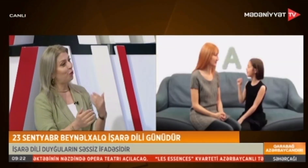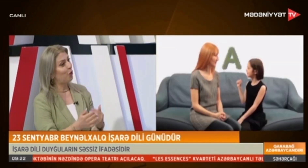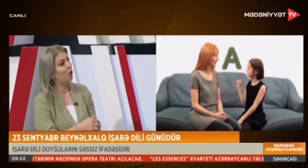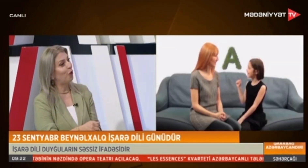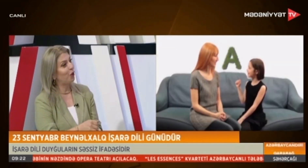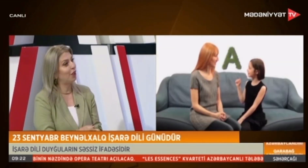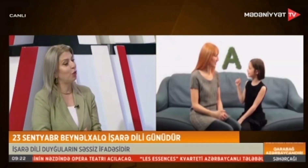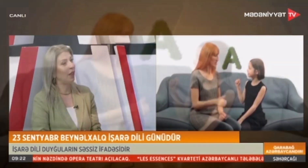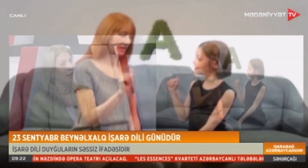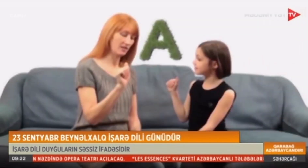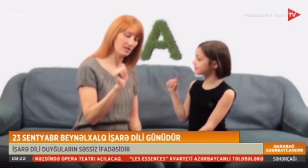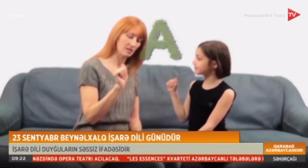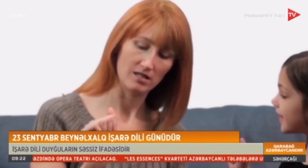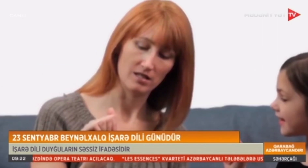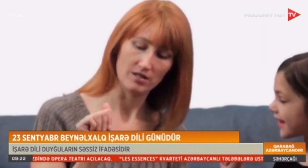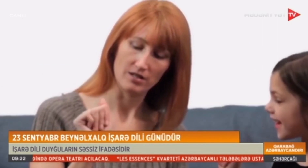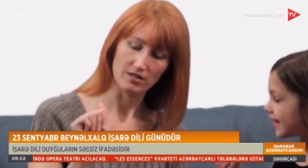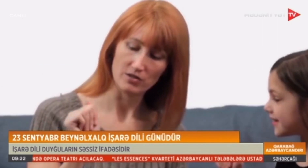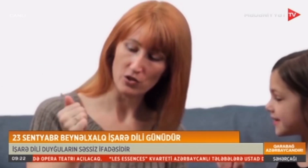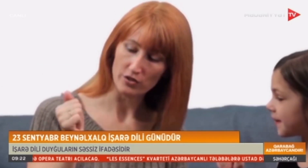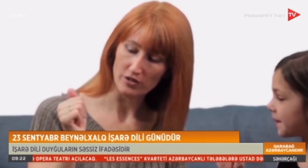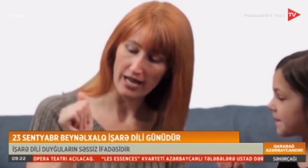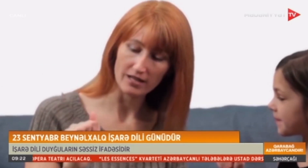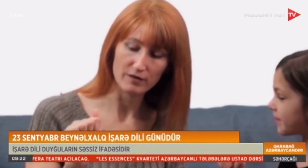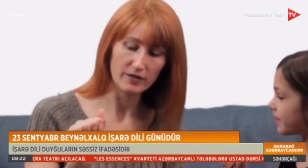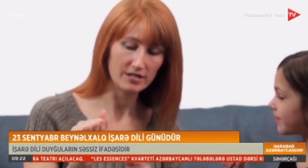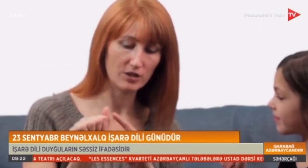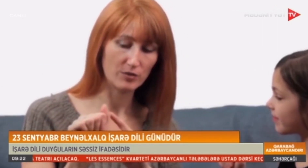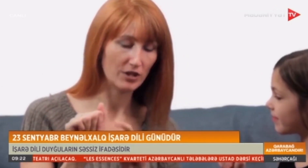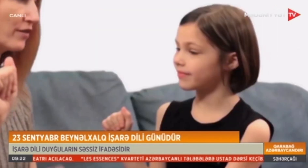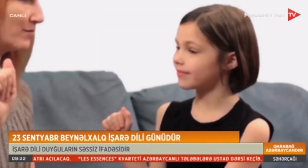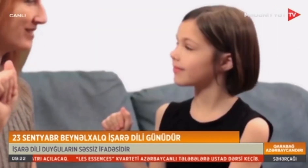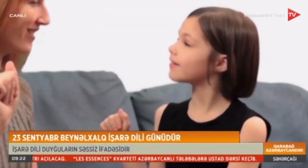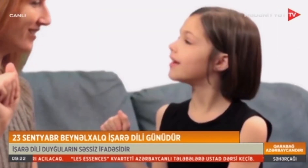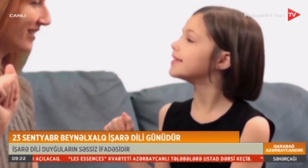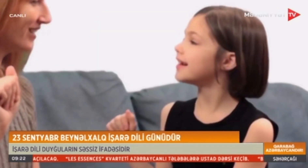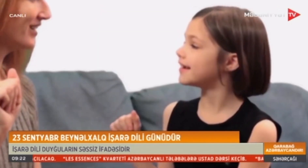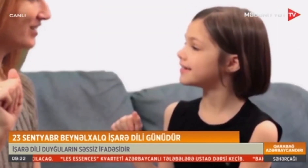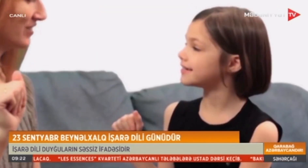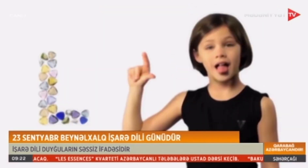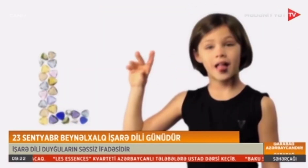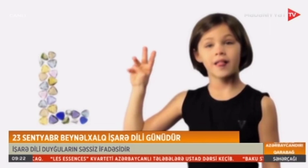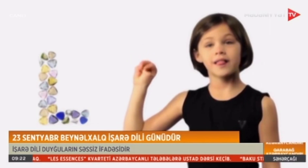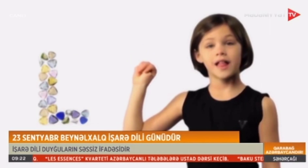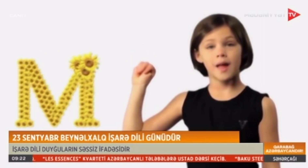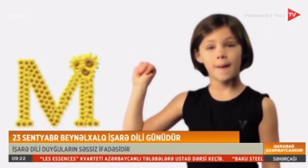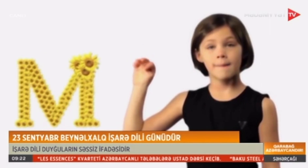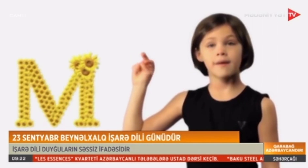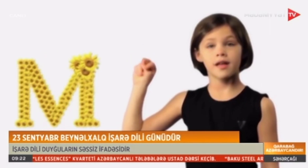düşüblər. Öyrəşiblər, hə, evdə elə sözlər var ki, onun valideyn öz dilində öyrədir də, su içirsən belə göstərilər. Amma biz məktəb öyrədik